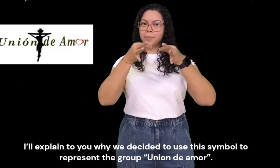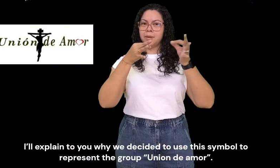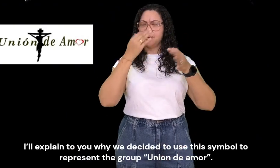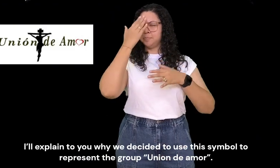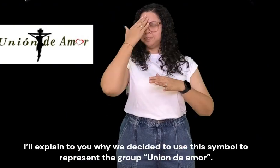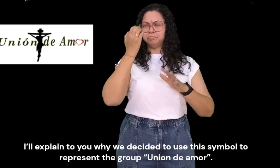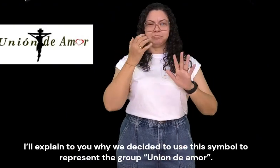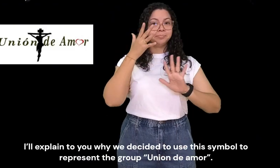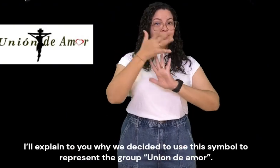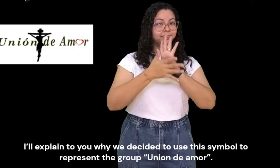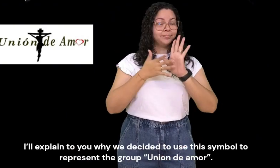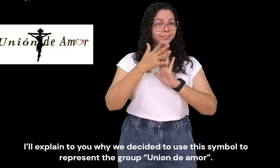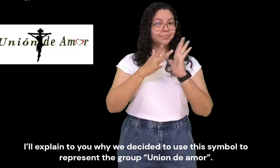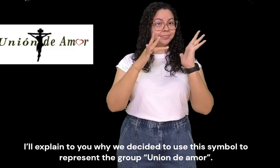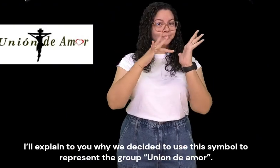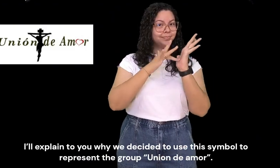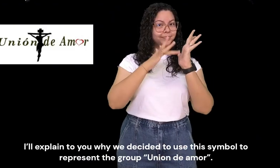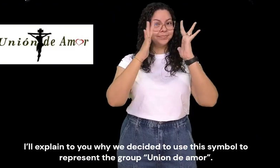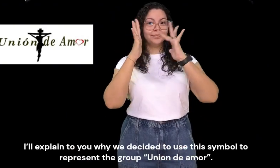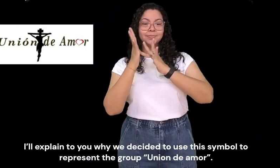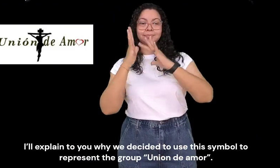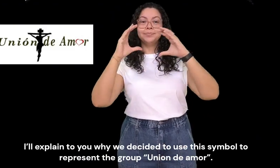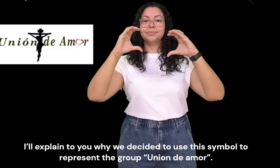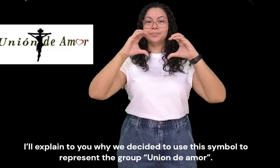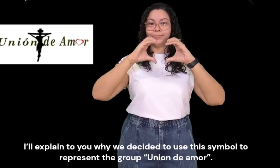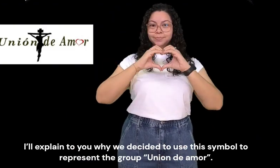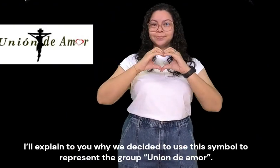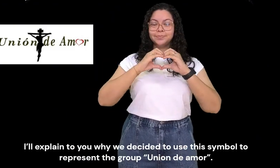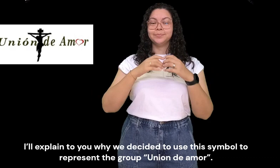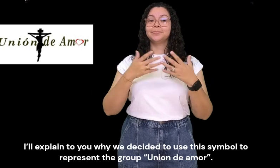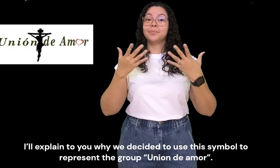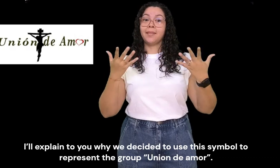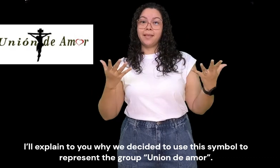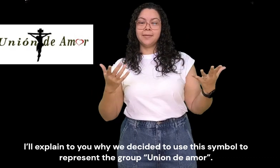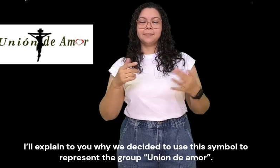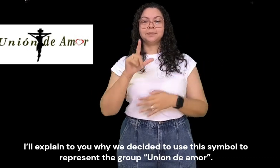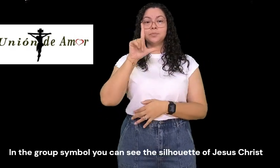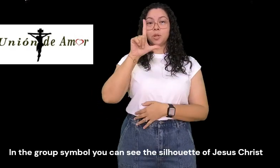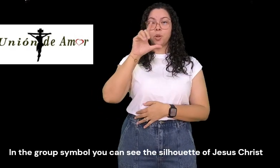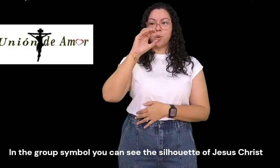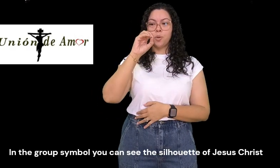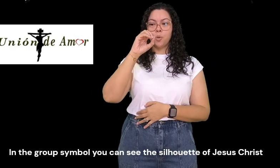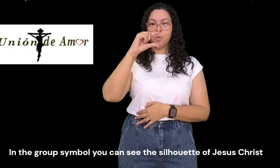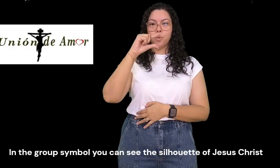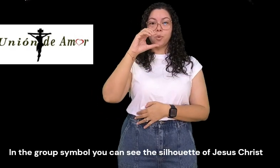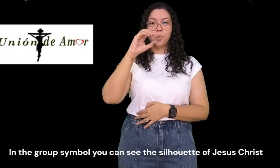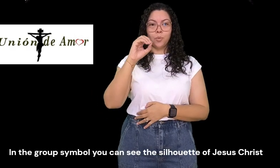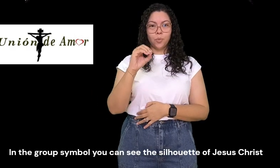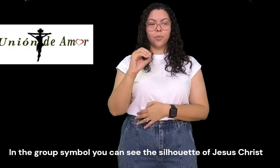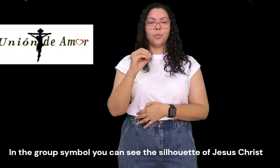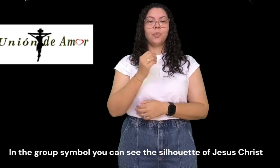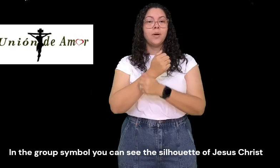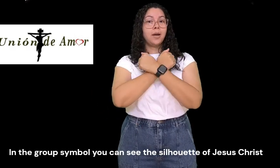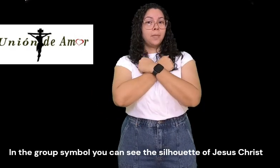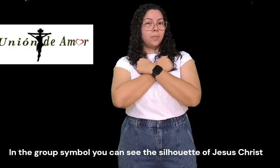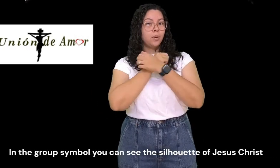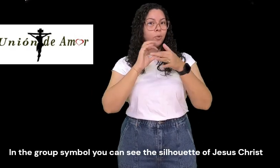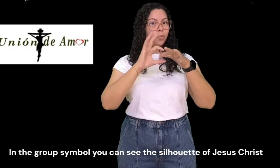les voy a explicar por qué elegimos esta seña para Unión de Amor. En el logo de la